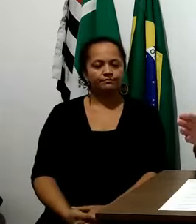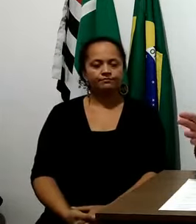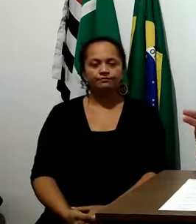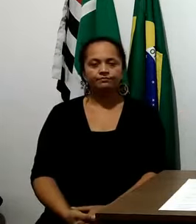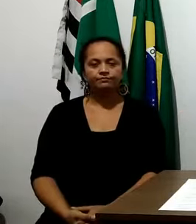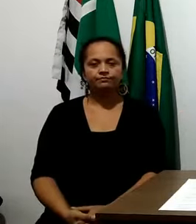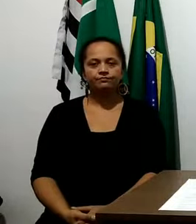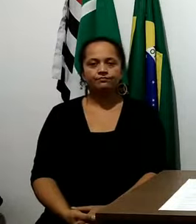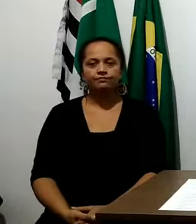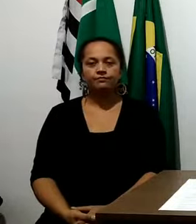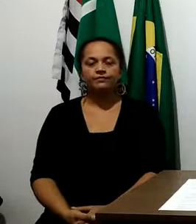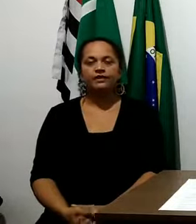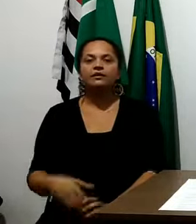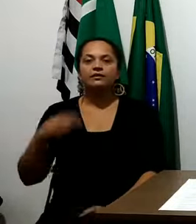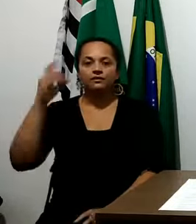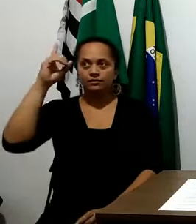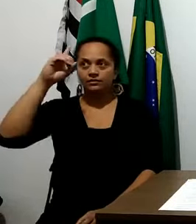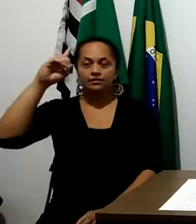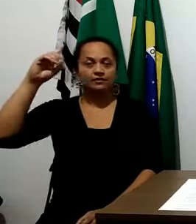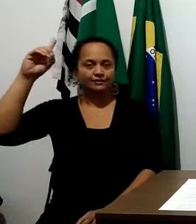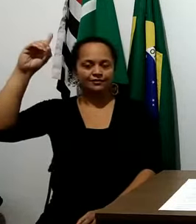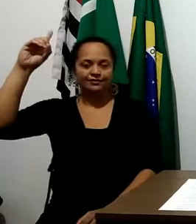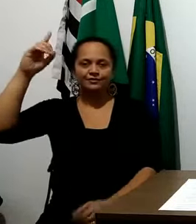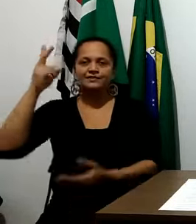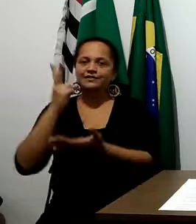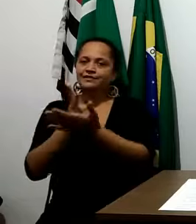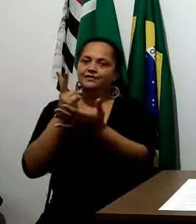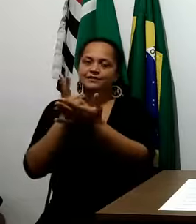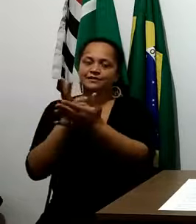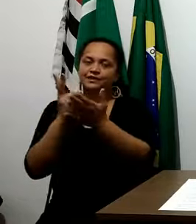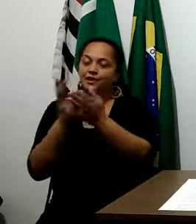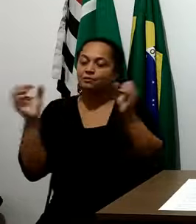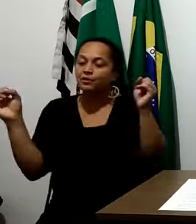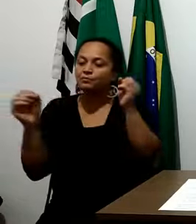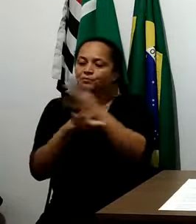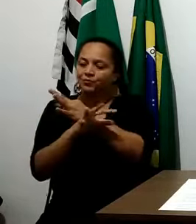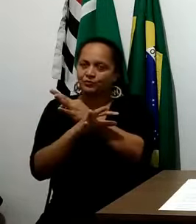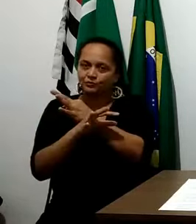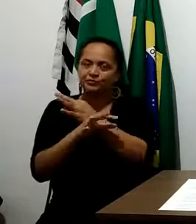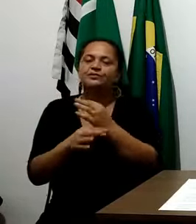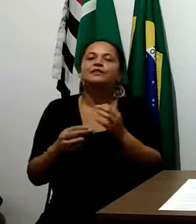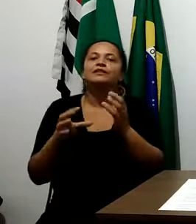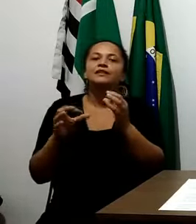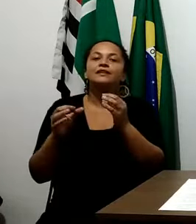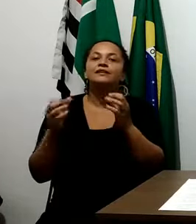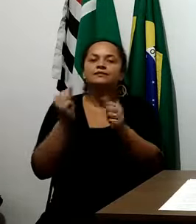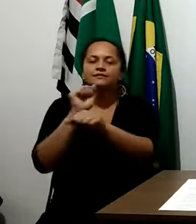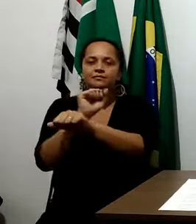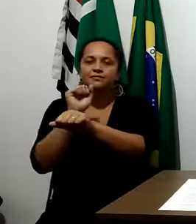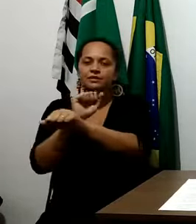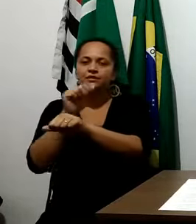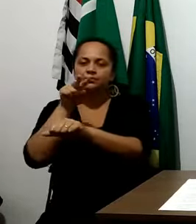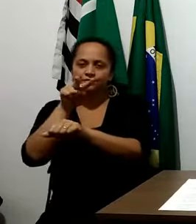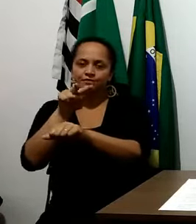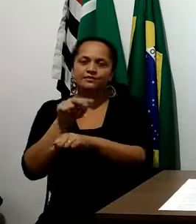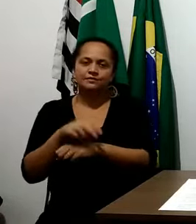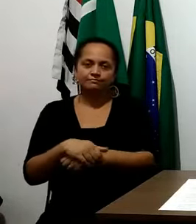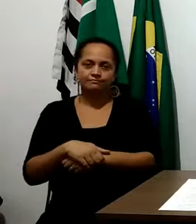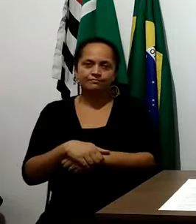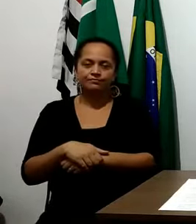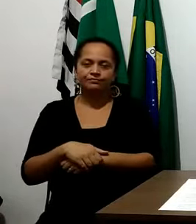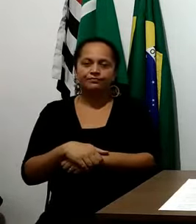eis que a mão do Senhor não está encolhida, para que não possa salvar, nem surdos os teus